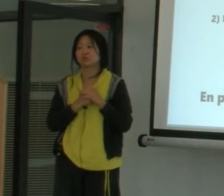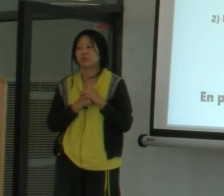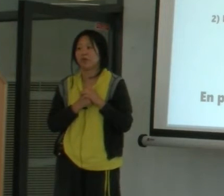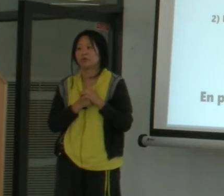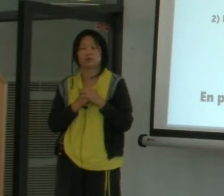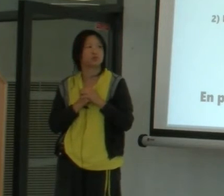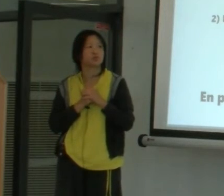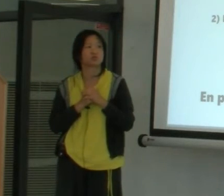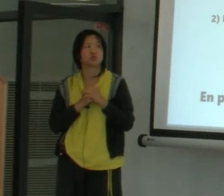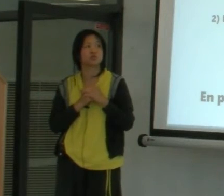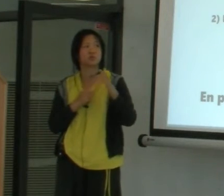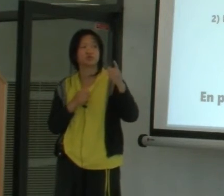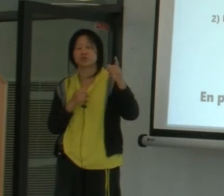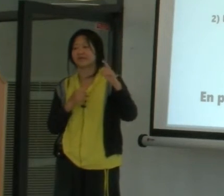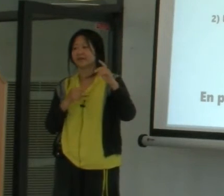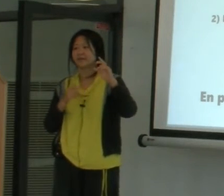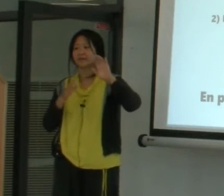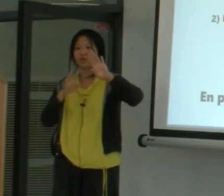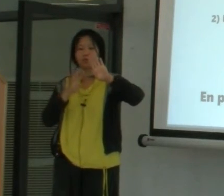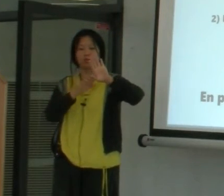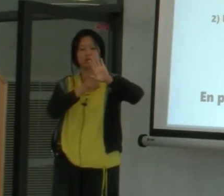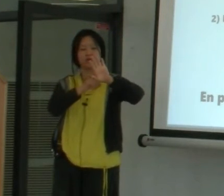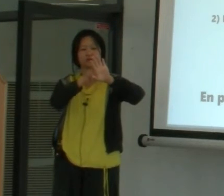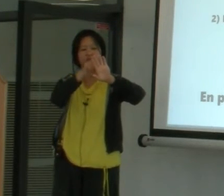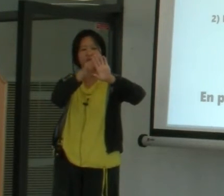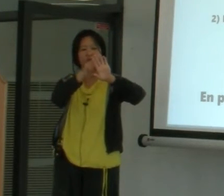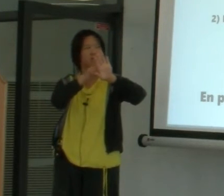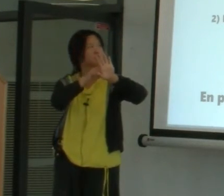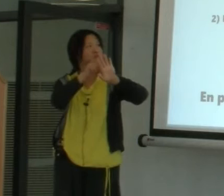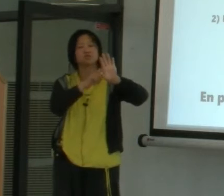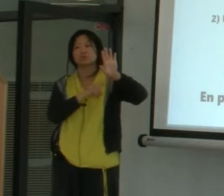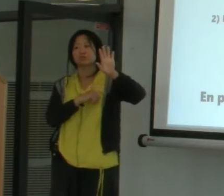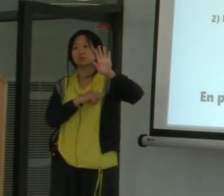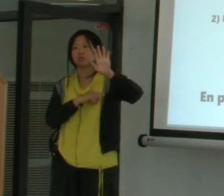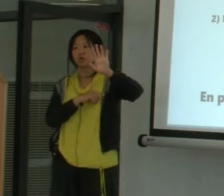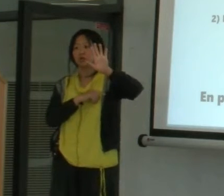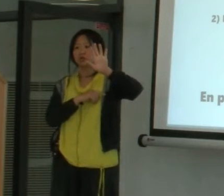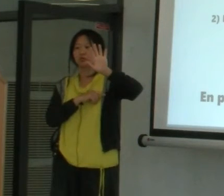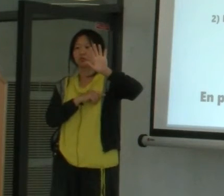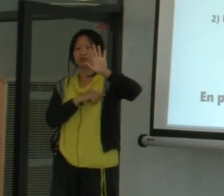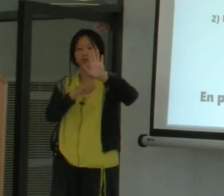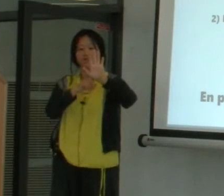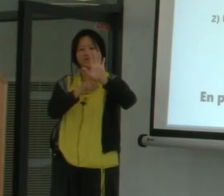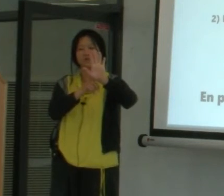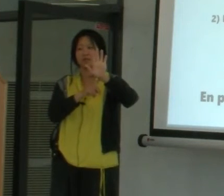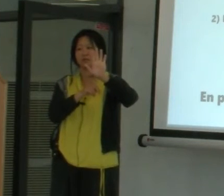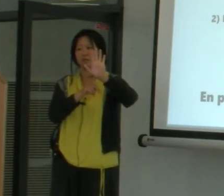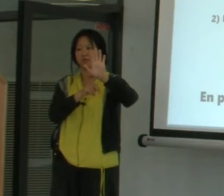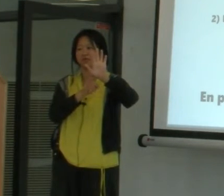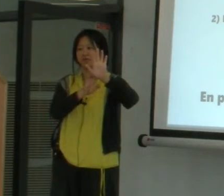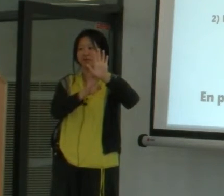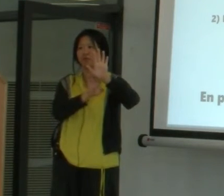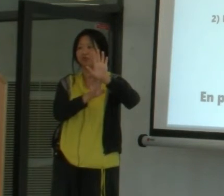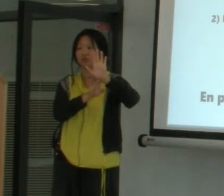donc on communique sur Internet. Et pour le moment, en fait, on s'est donné comme mission de dessiner